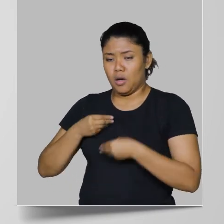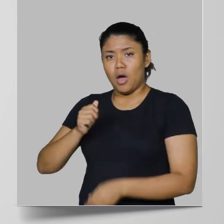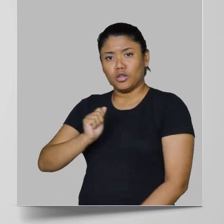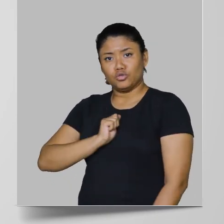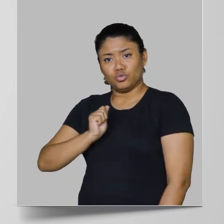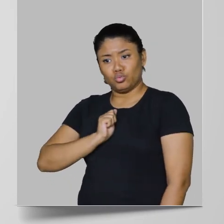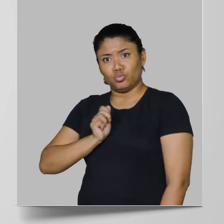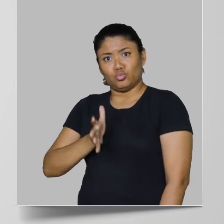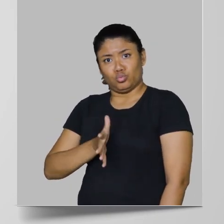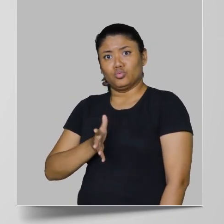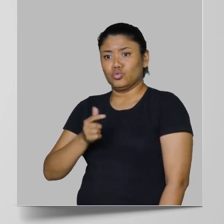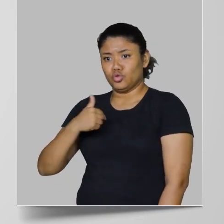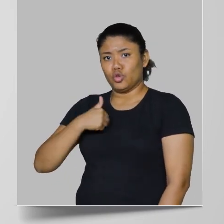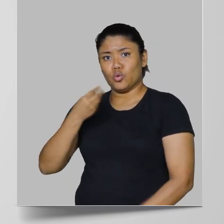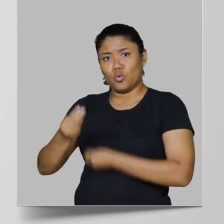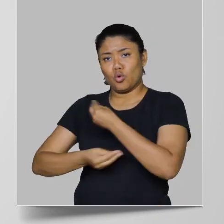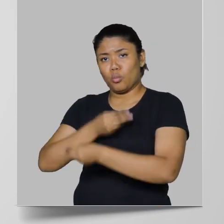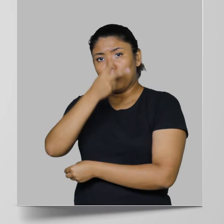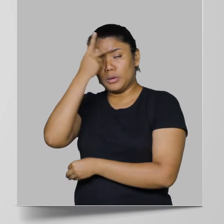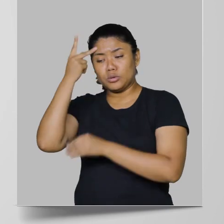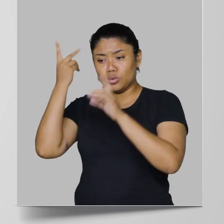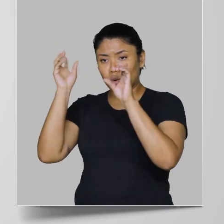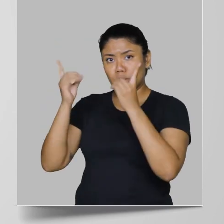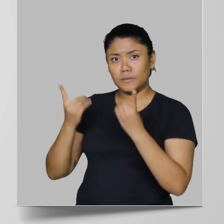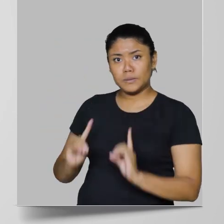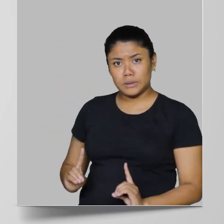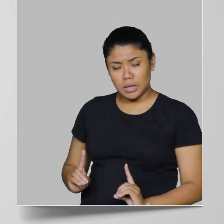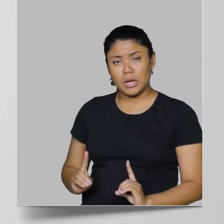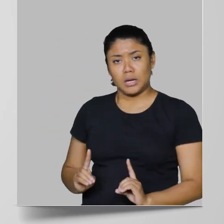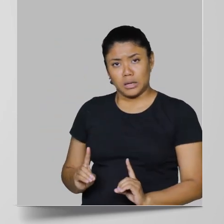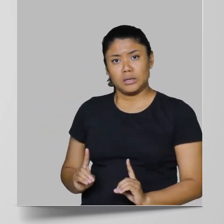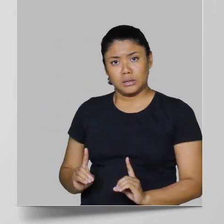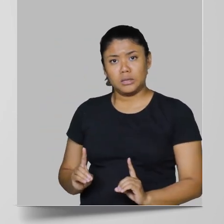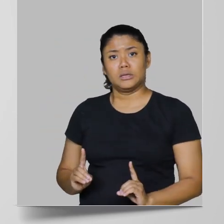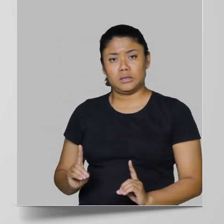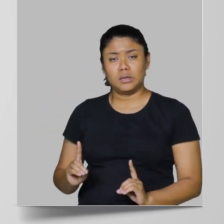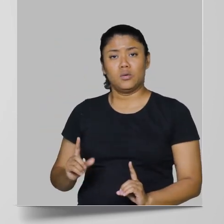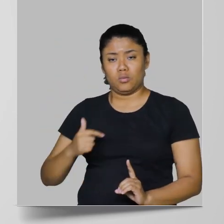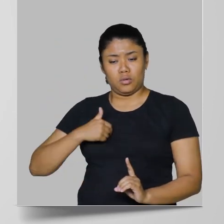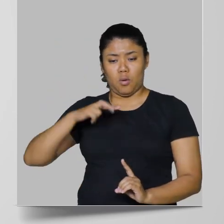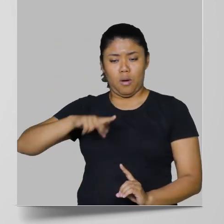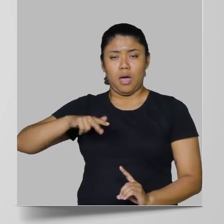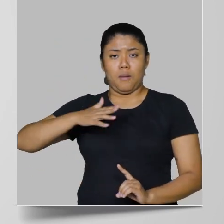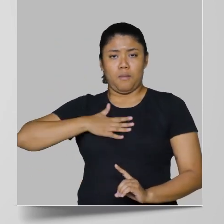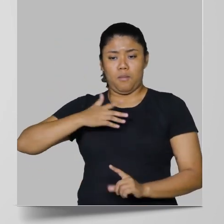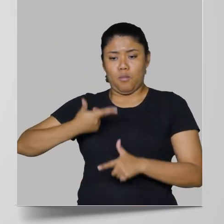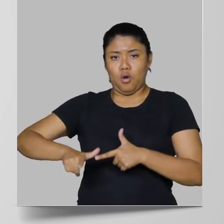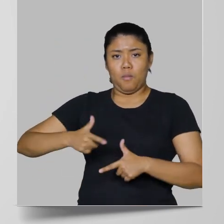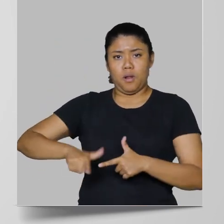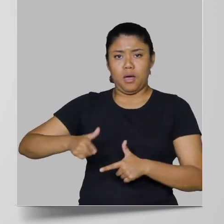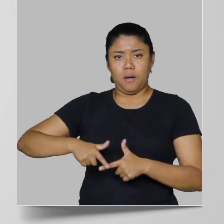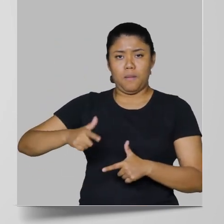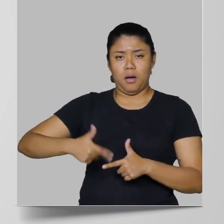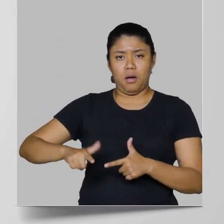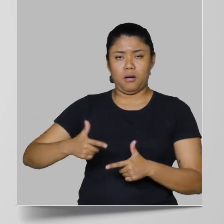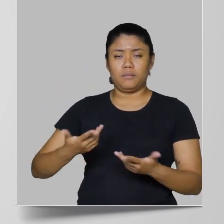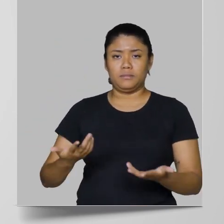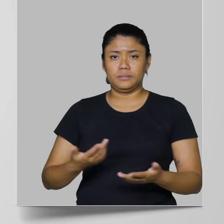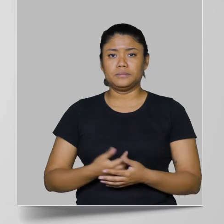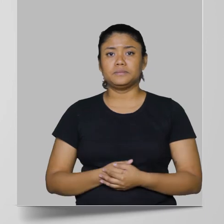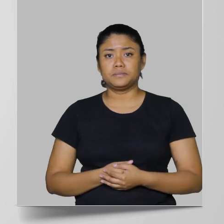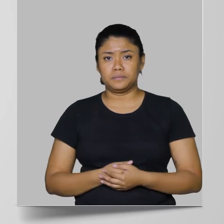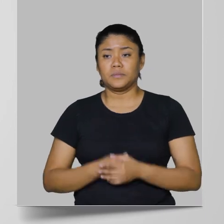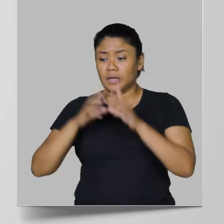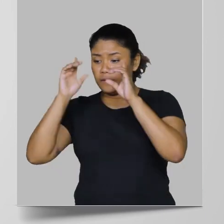político, um construto na informação, na comunicação, na ciência, na política, na